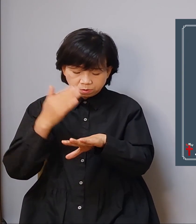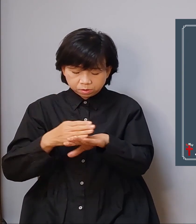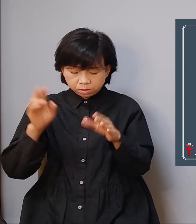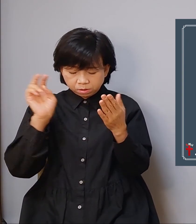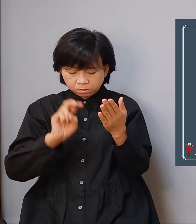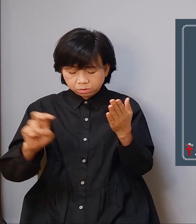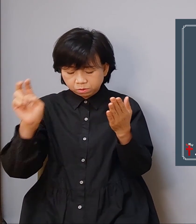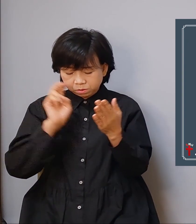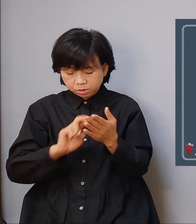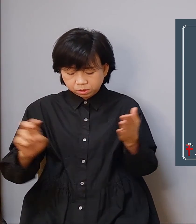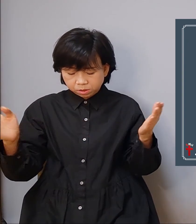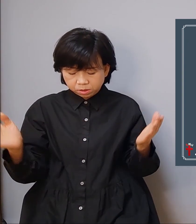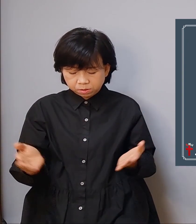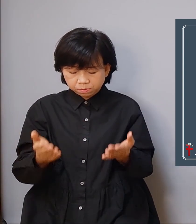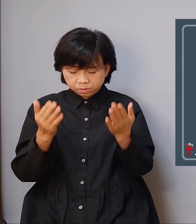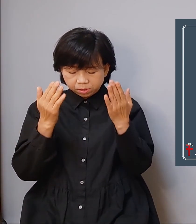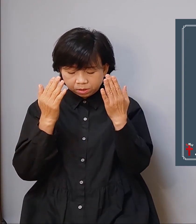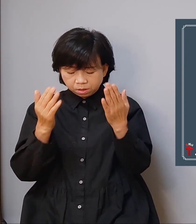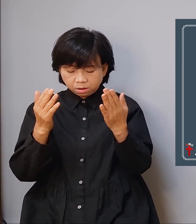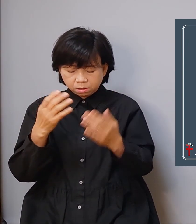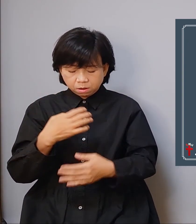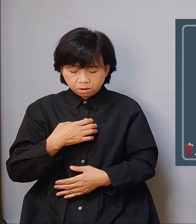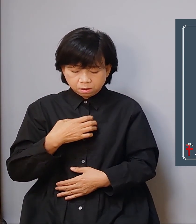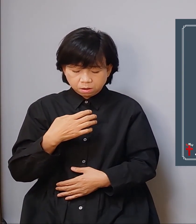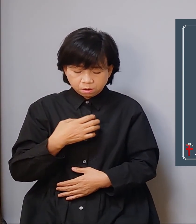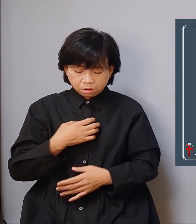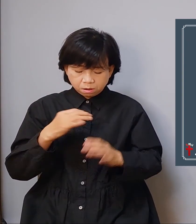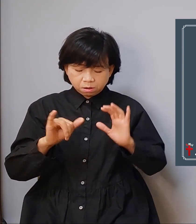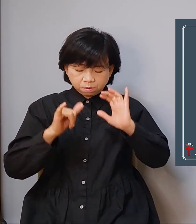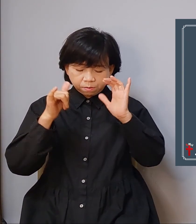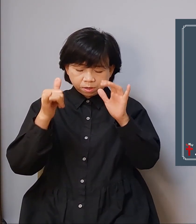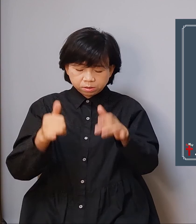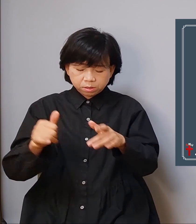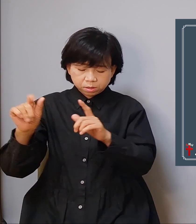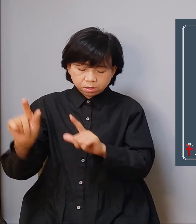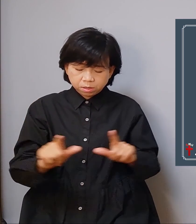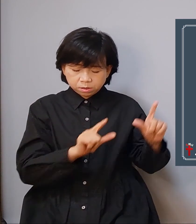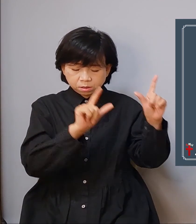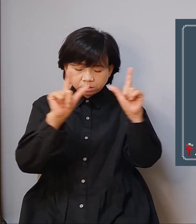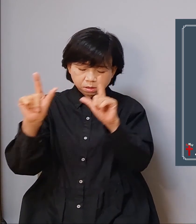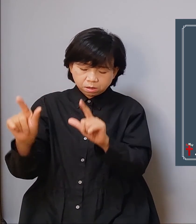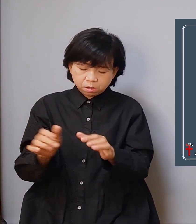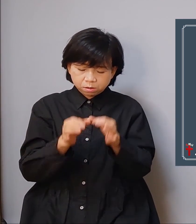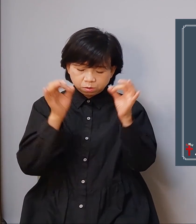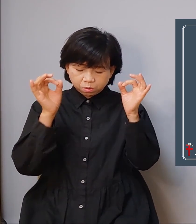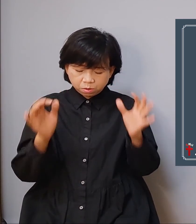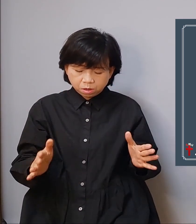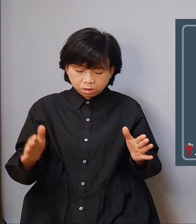감사와 찬송 드립니다. 어느 세상에서